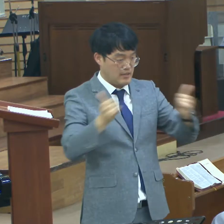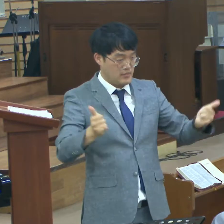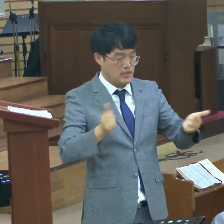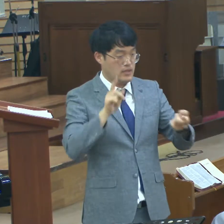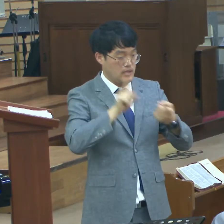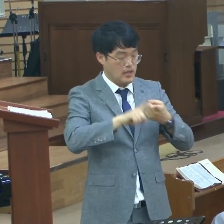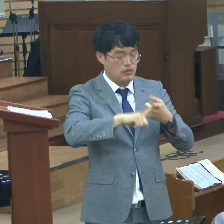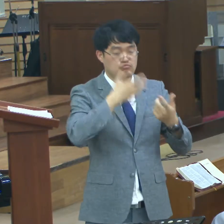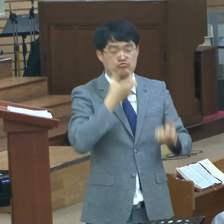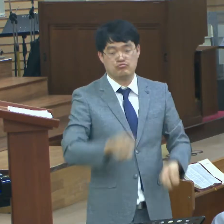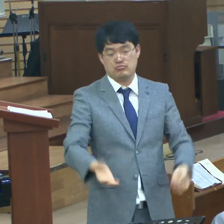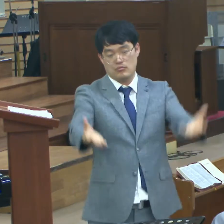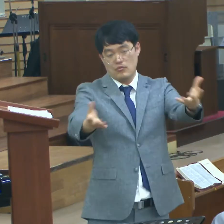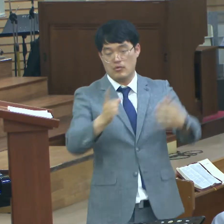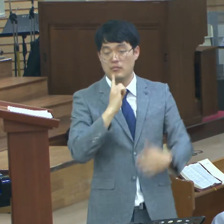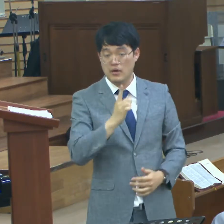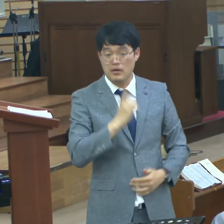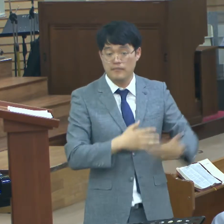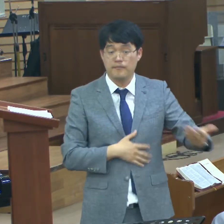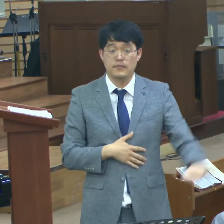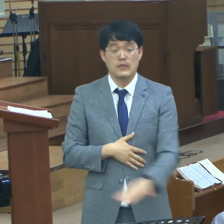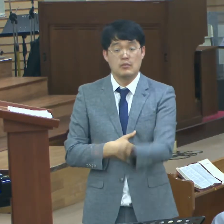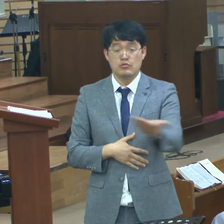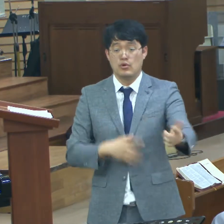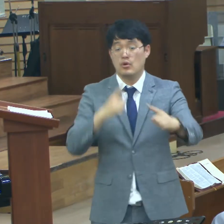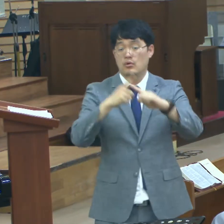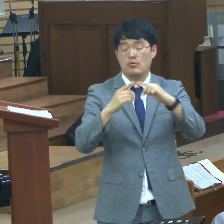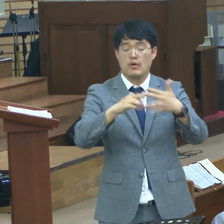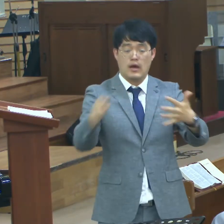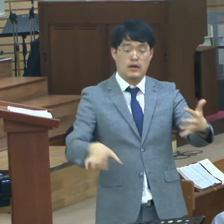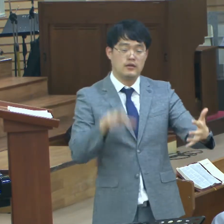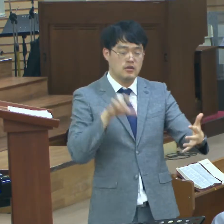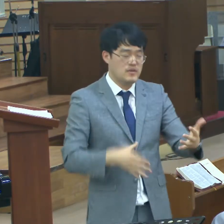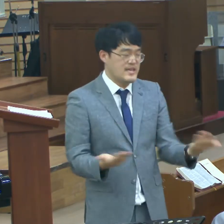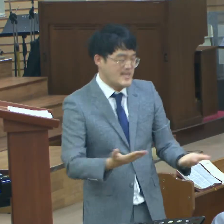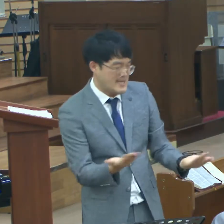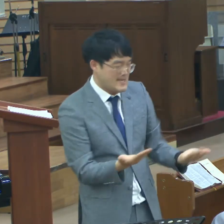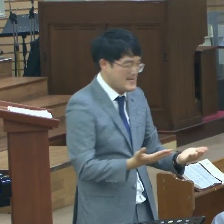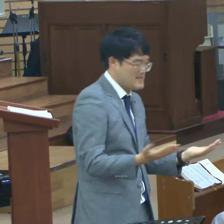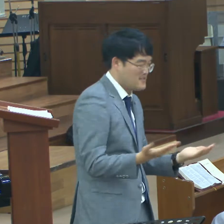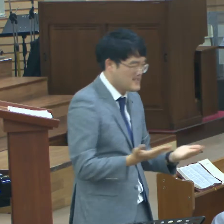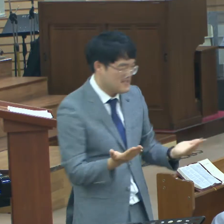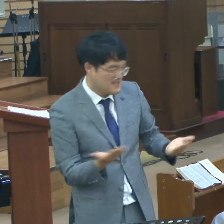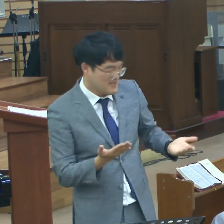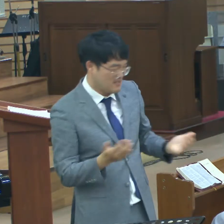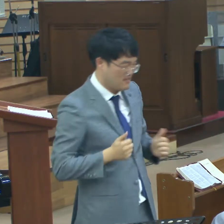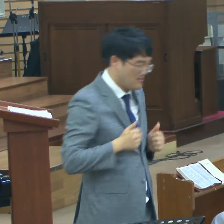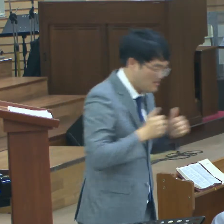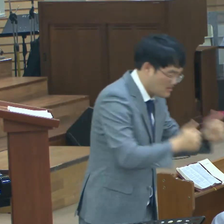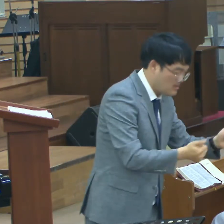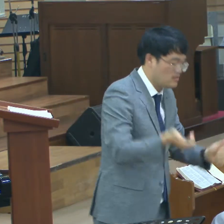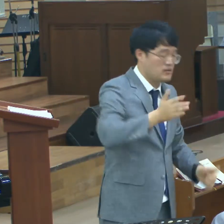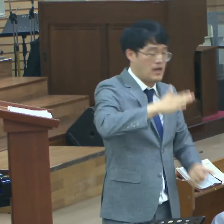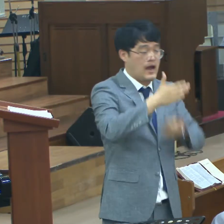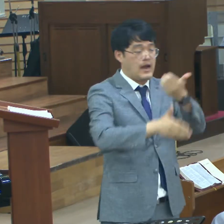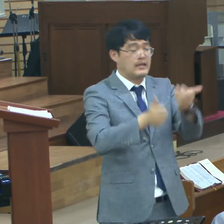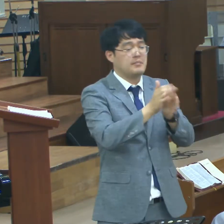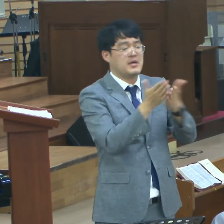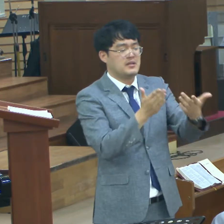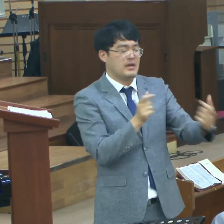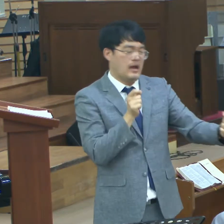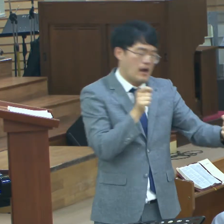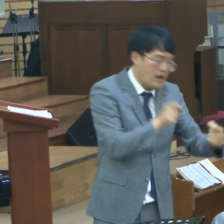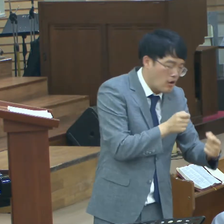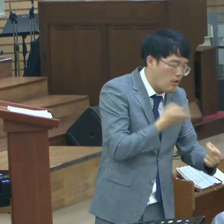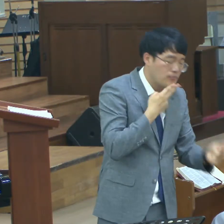교회 가운데 봉사를 많이 함에도 불구하고 이 책에 대한 태도가 좋지 못한 교인들은 맨날 어린아이예요.